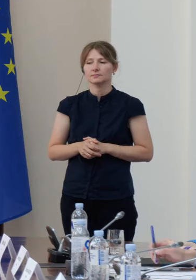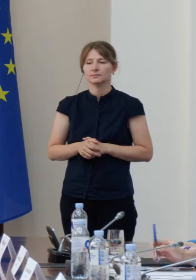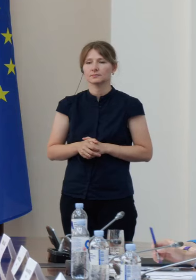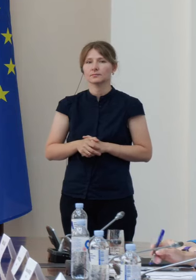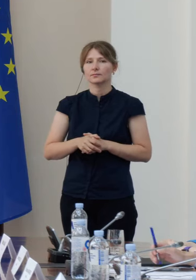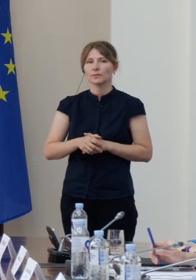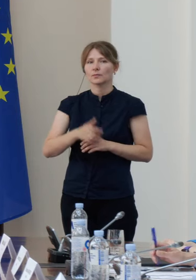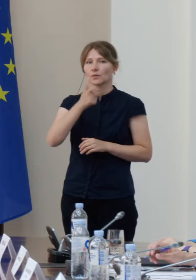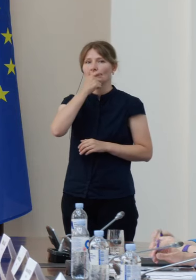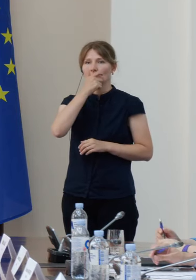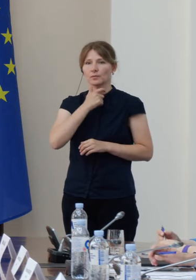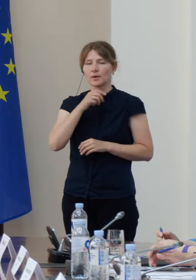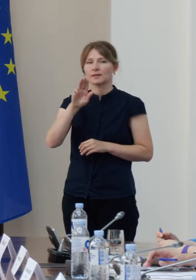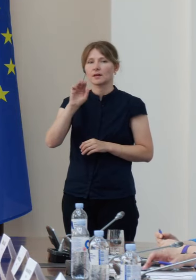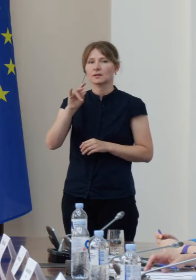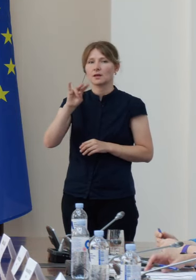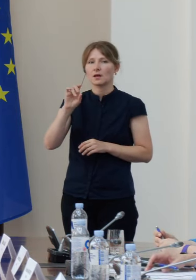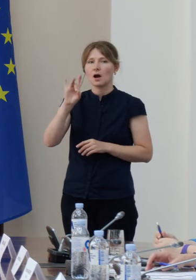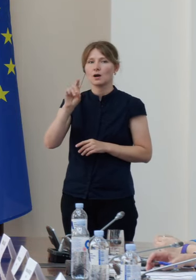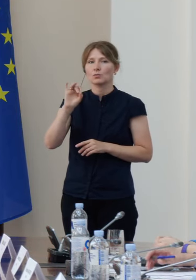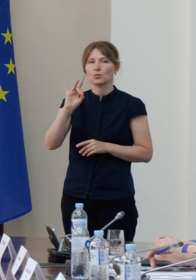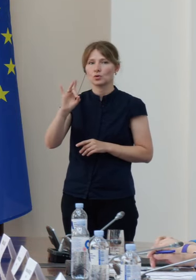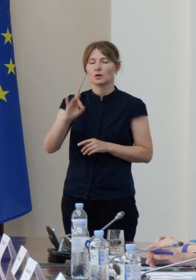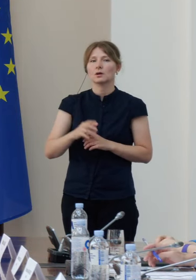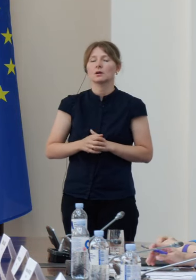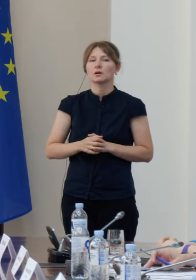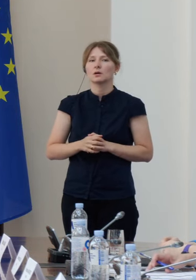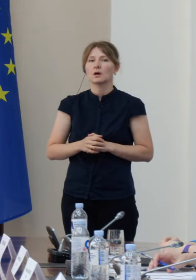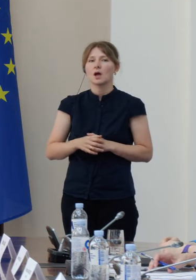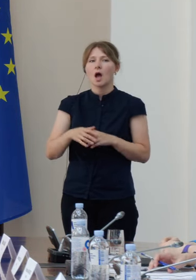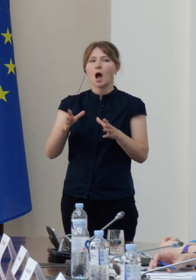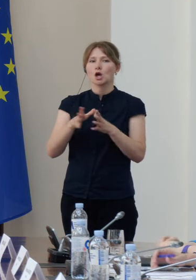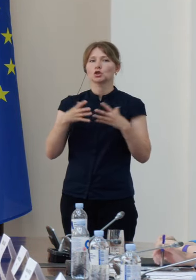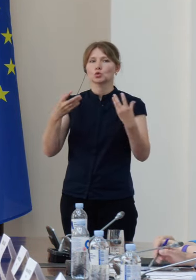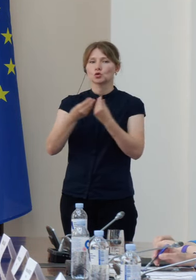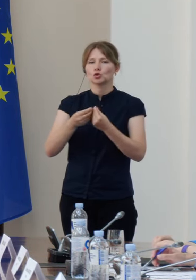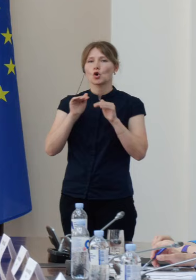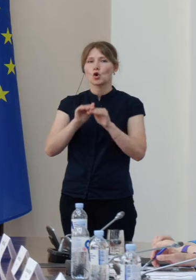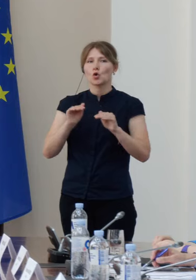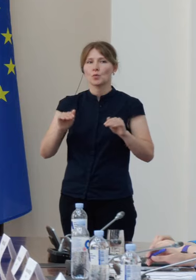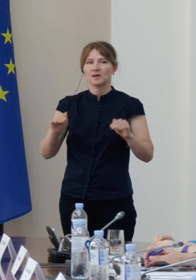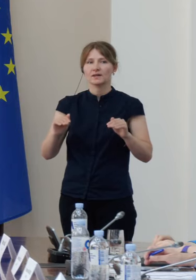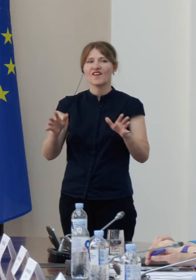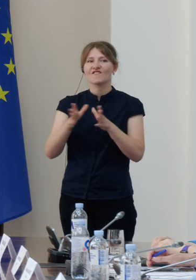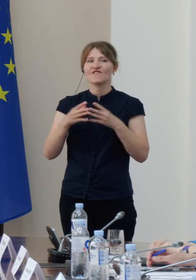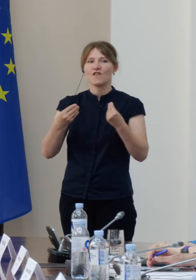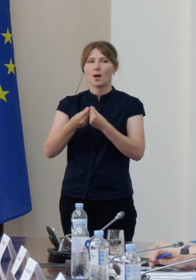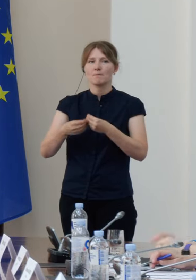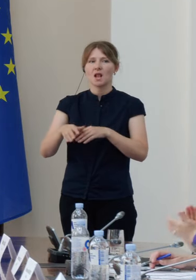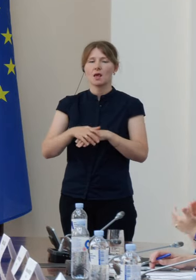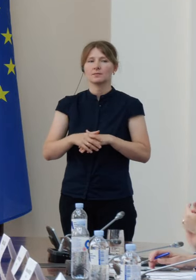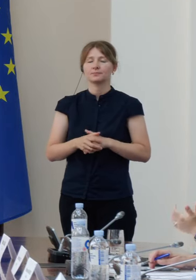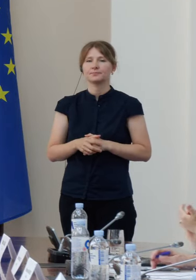În continuare urmează doamna Tatiana Harbur, reprezentanta Asociației Copil Comunitate Familie.